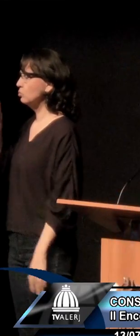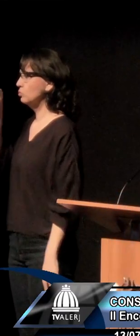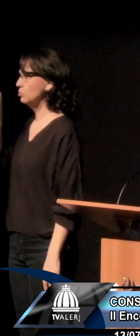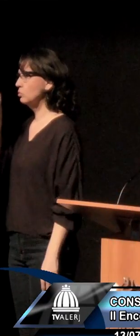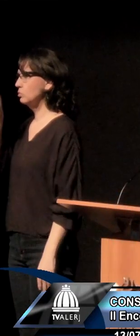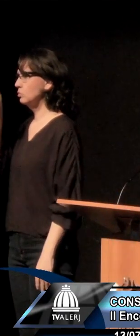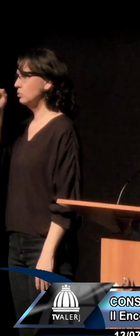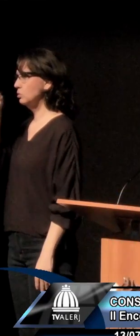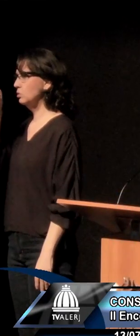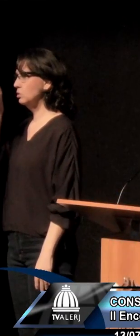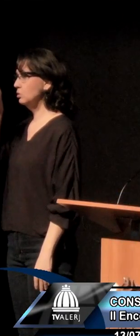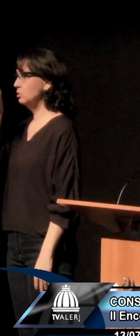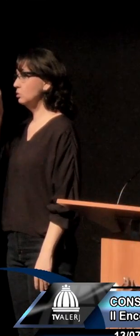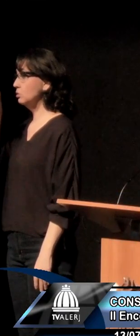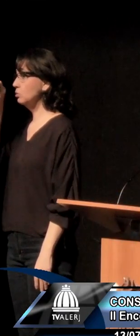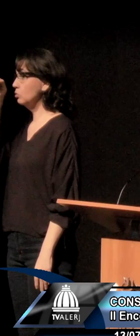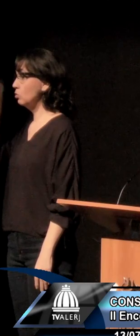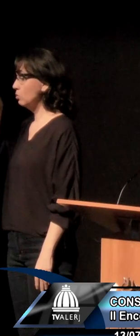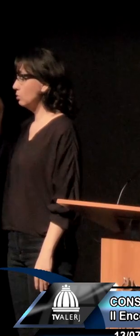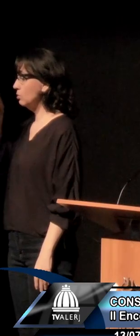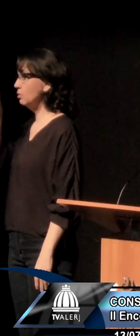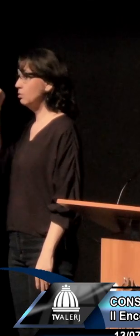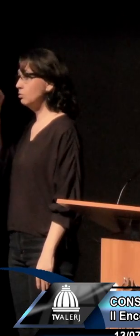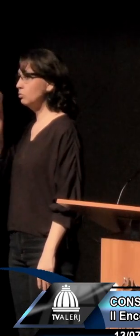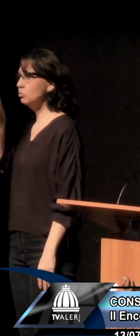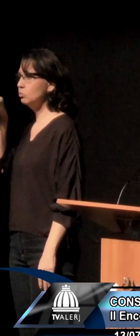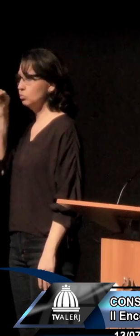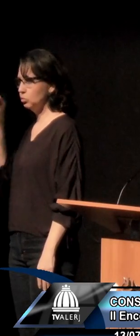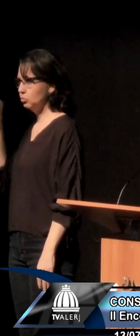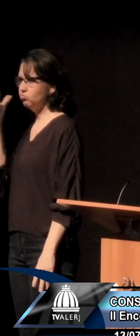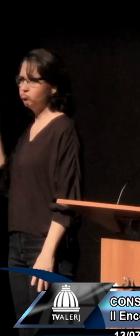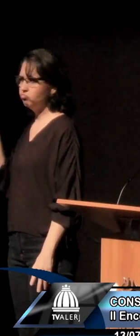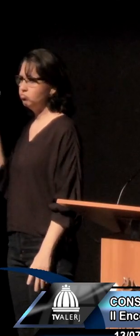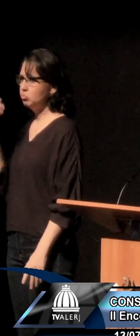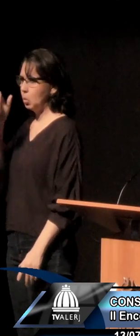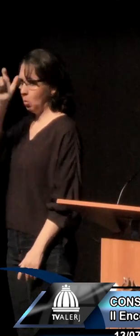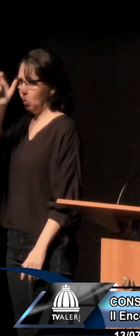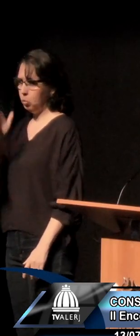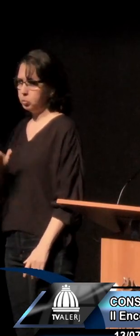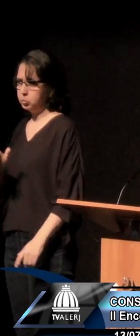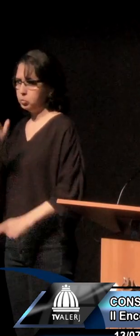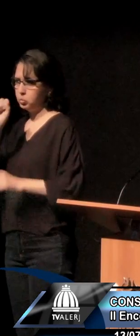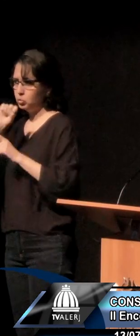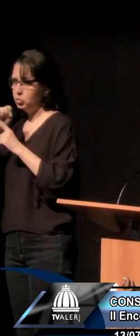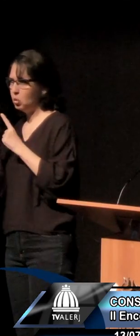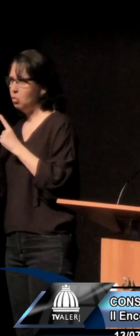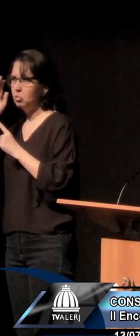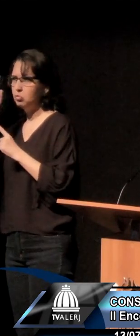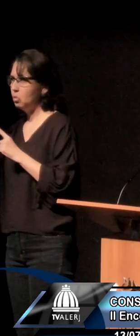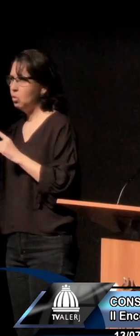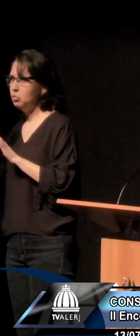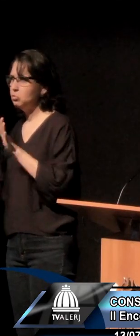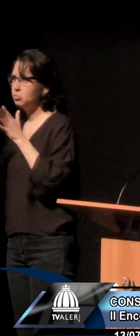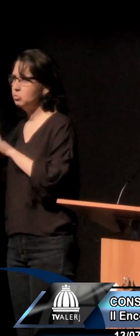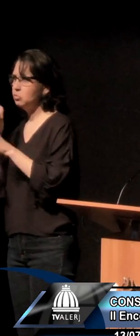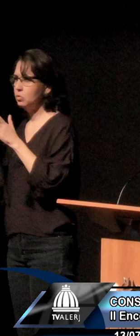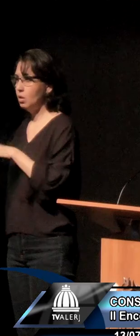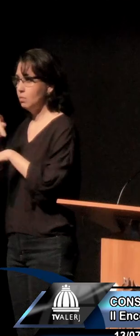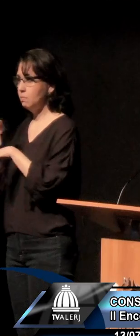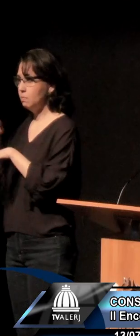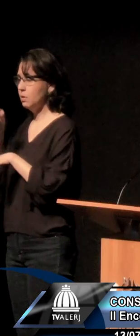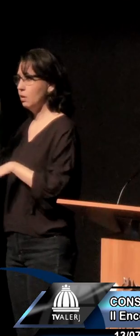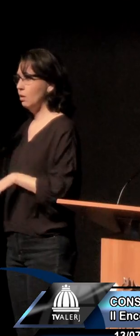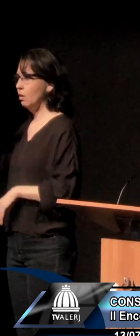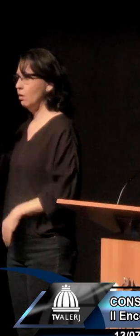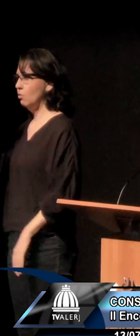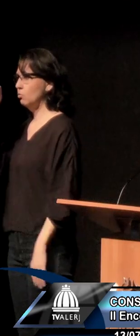um filósofo se eu não me engano sociólogo que eu me lembro a formação dele mas é da Austrália australiano que